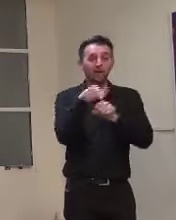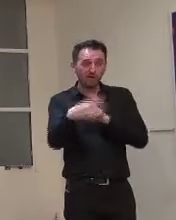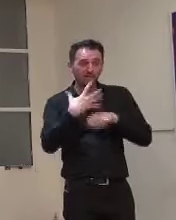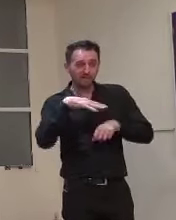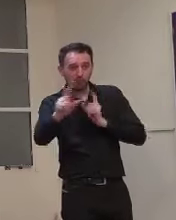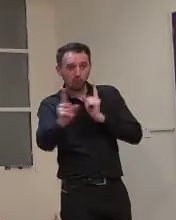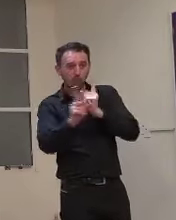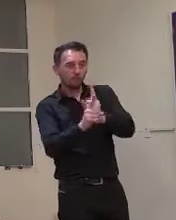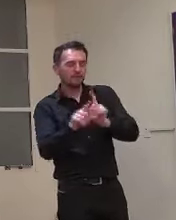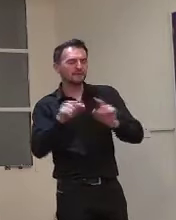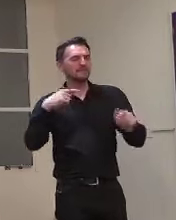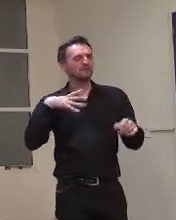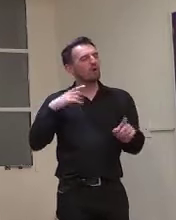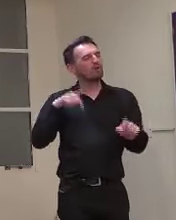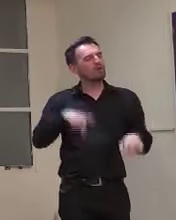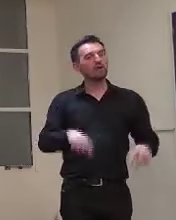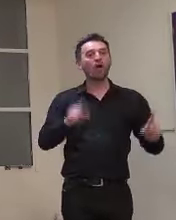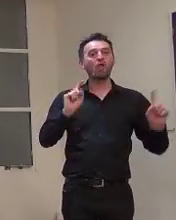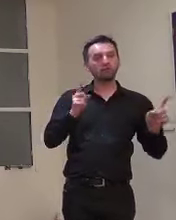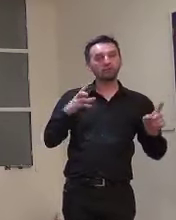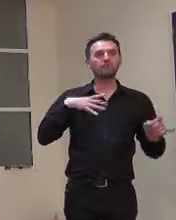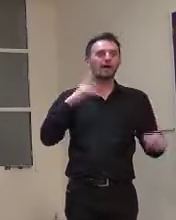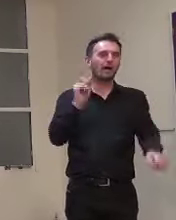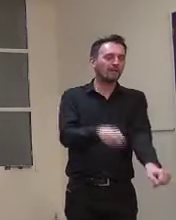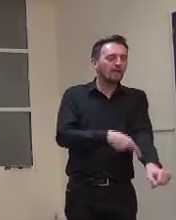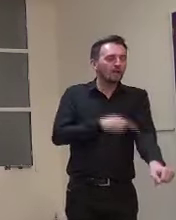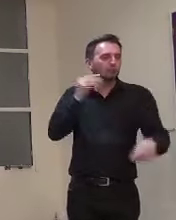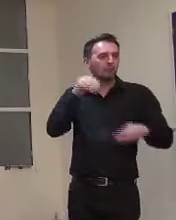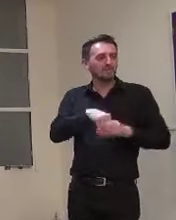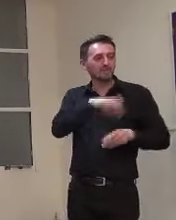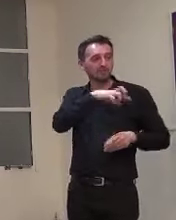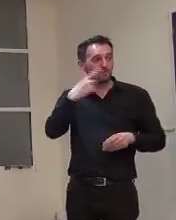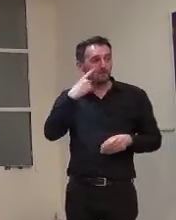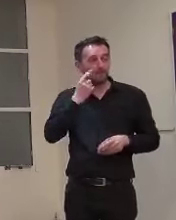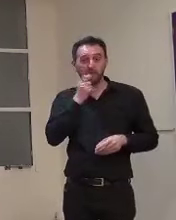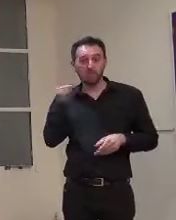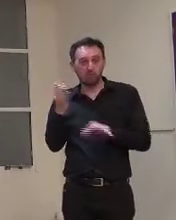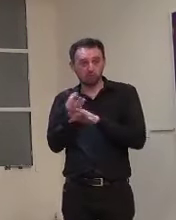todavía encuesta que el docente también se apropie de esta herramienta